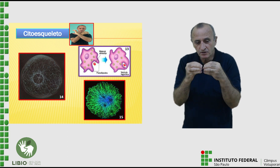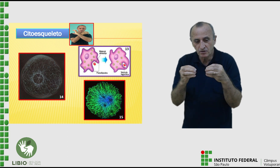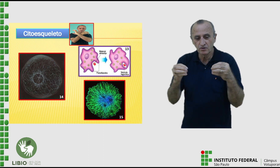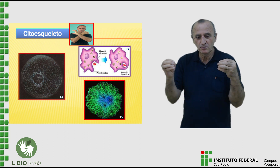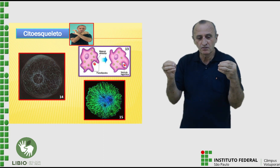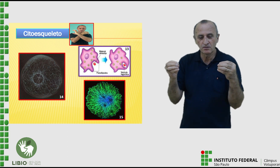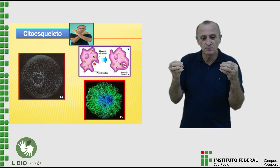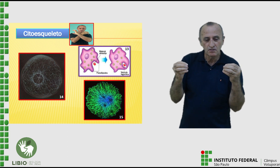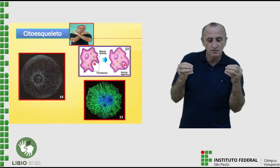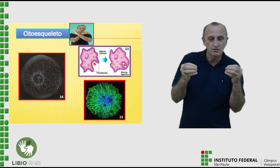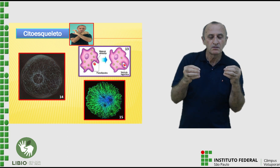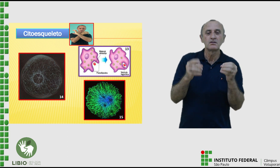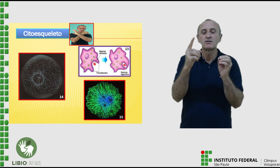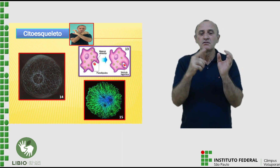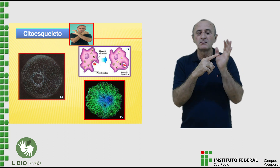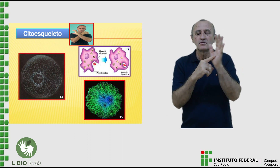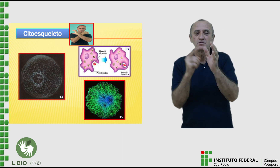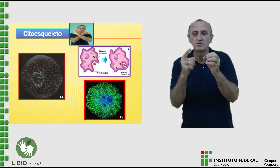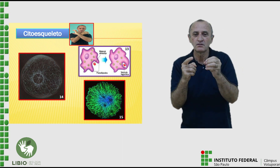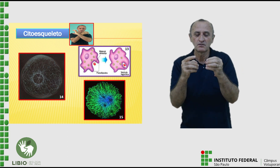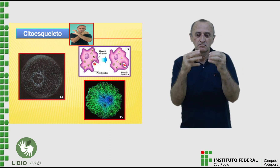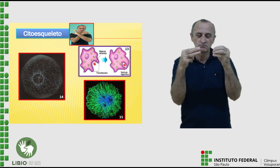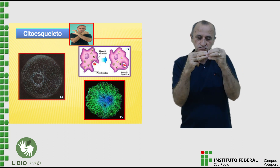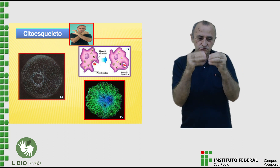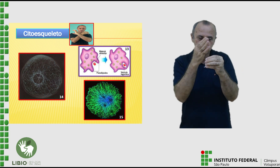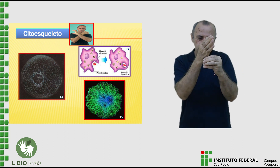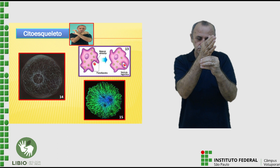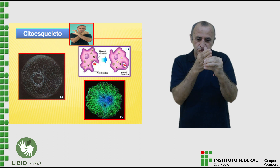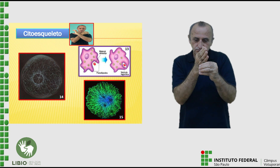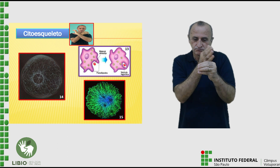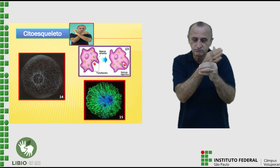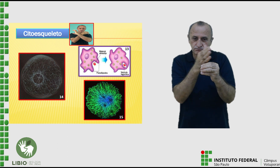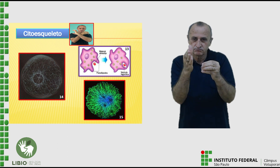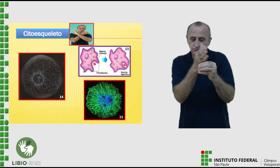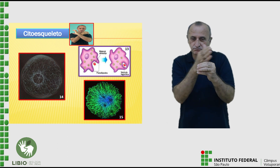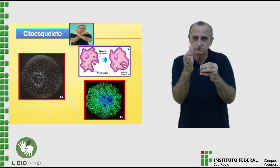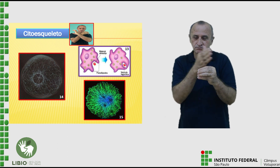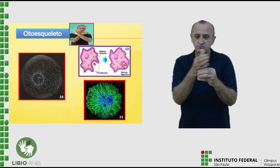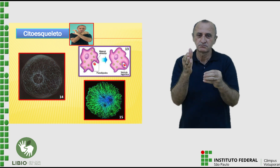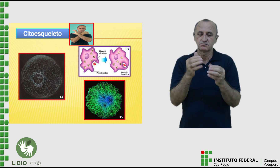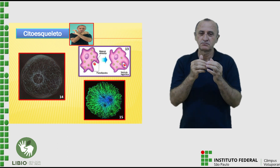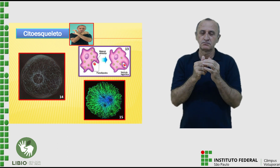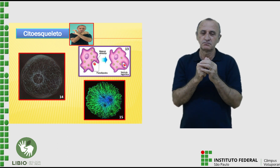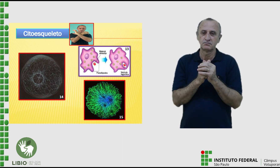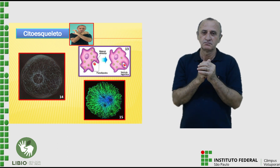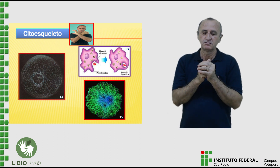mitóticos e meióticos, que orientam a divisão da célula.